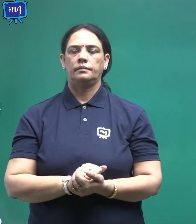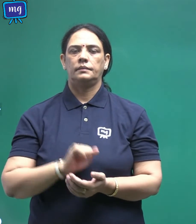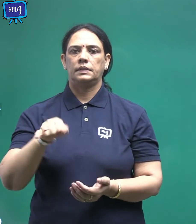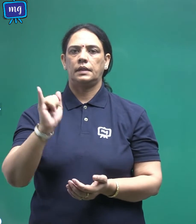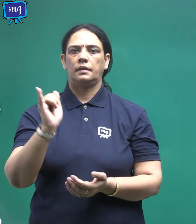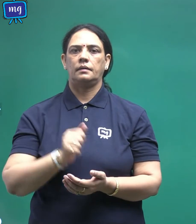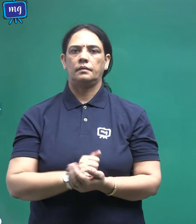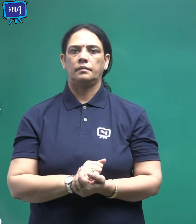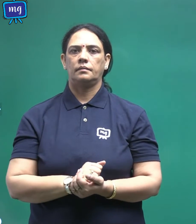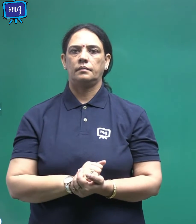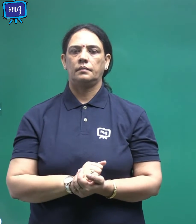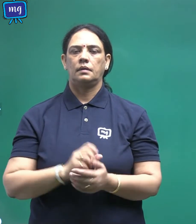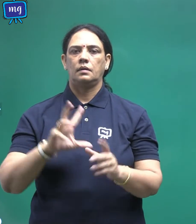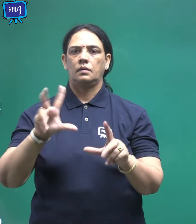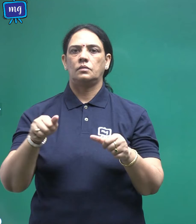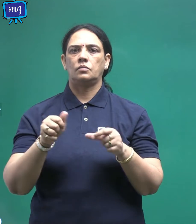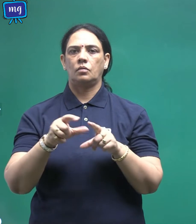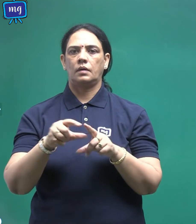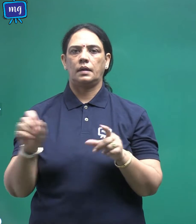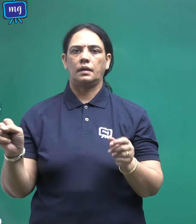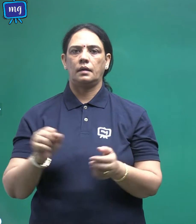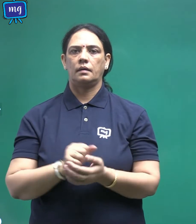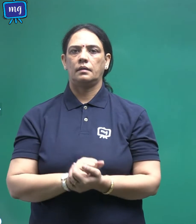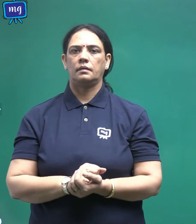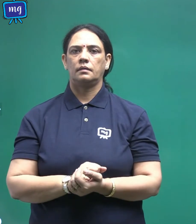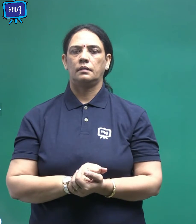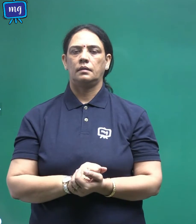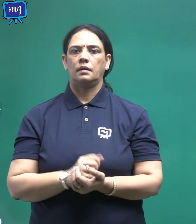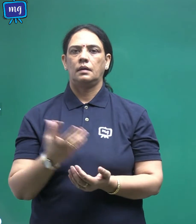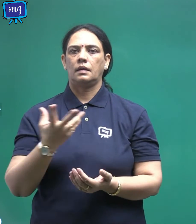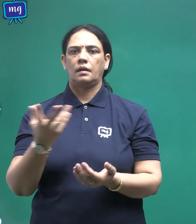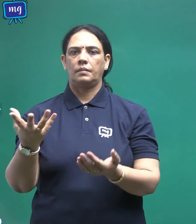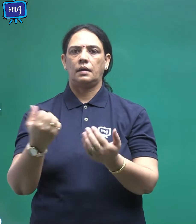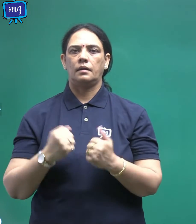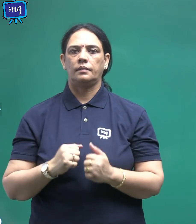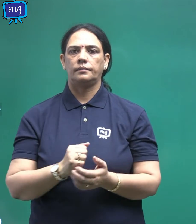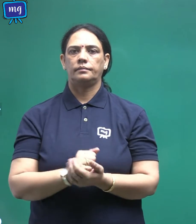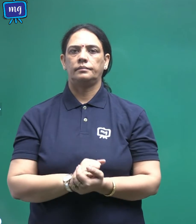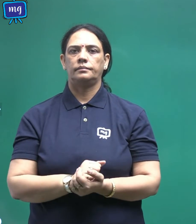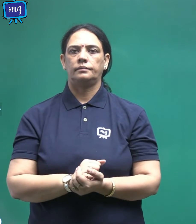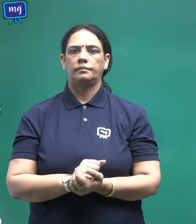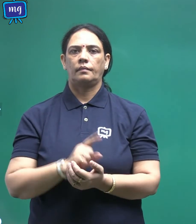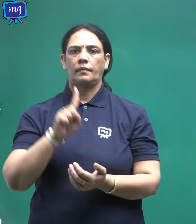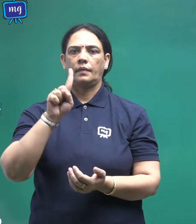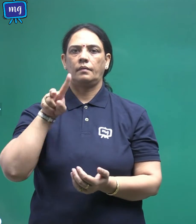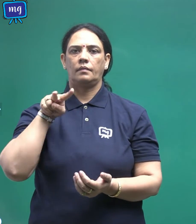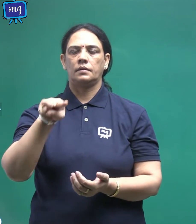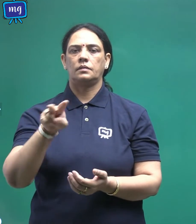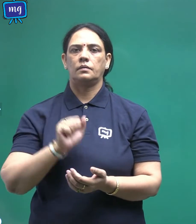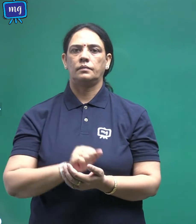6। हल करेंगे, क्या मिला? 100।